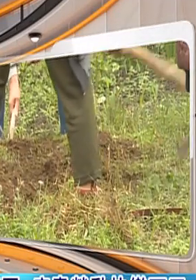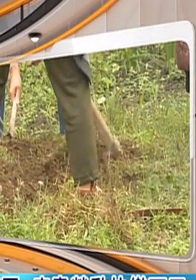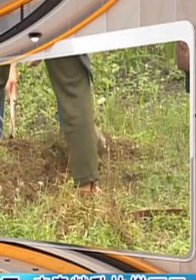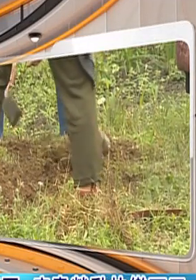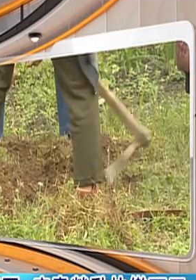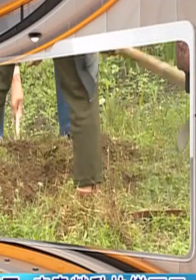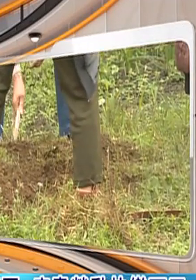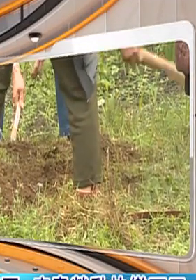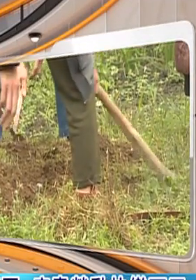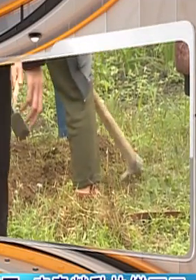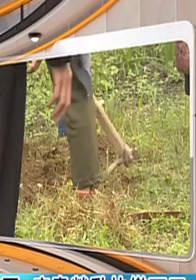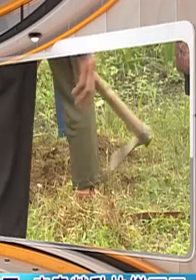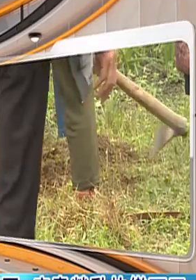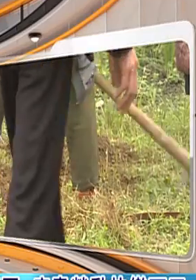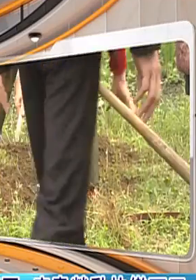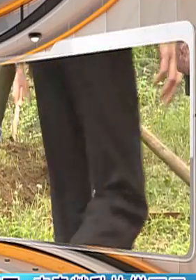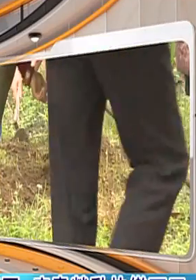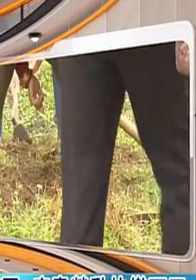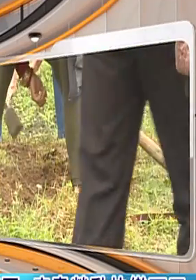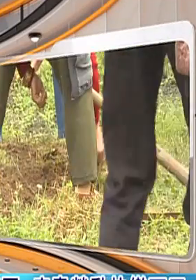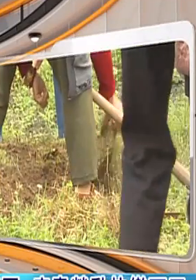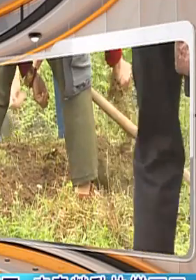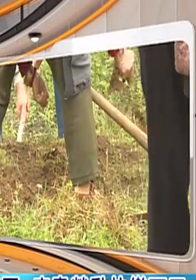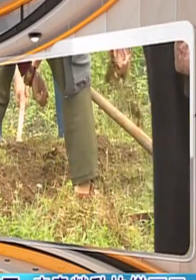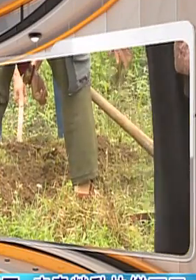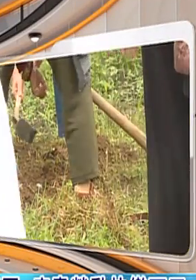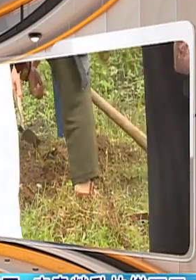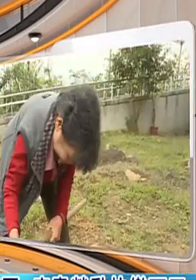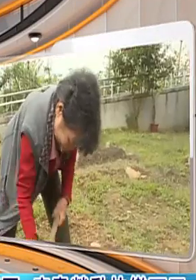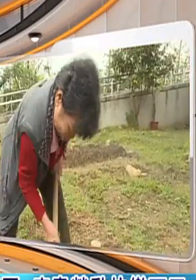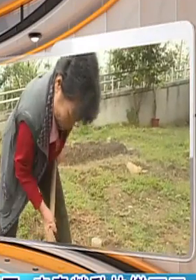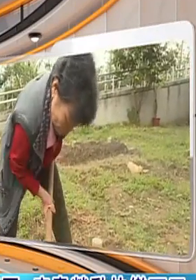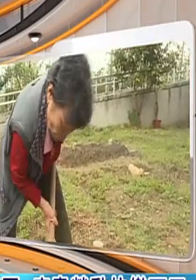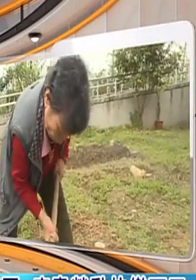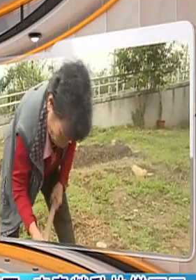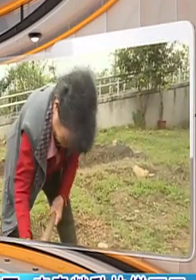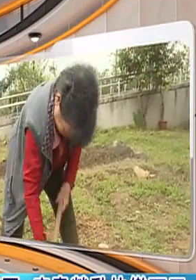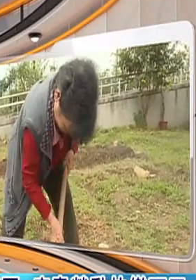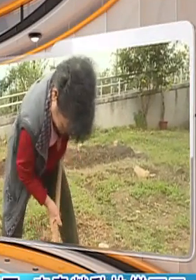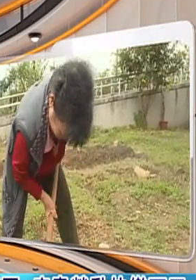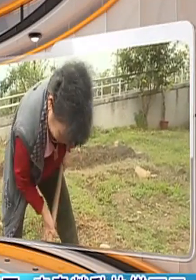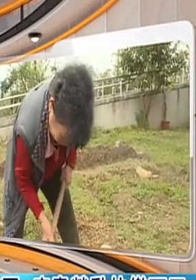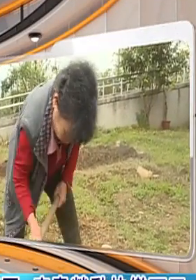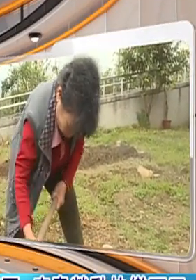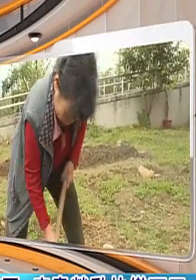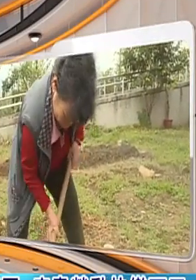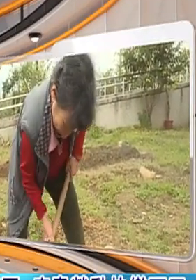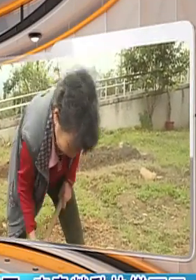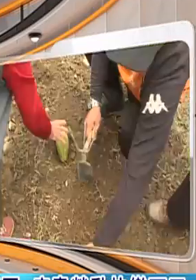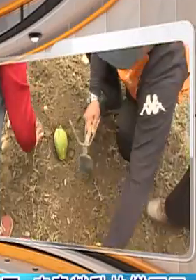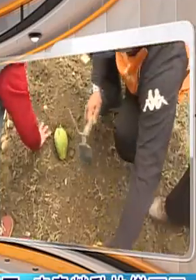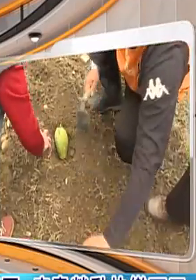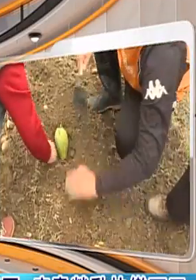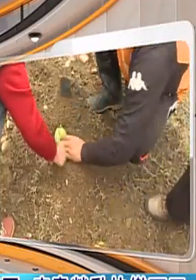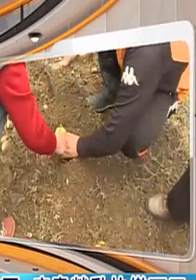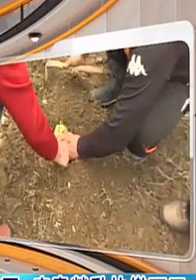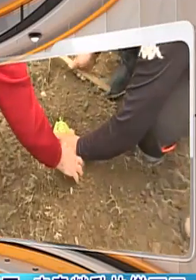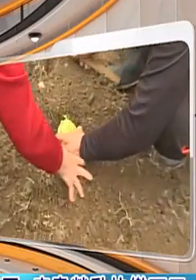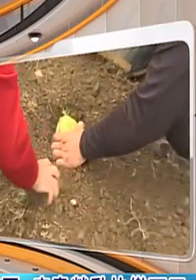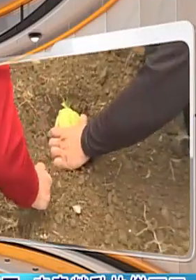了一块常青菜园，目前已经有60多位的病患下田耕作，享受田园乐